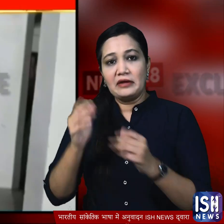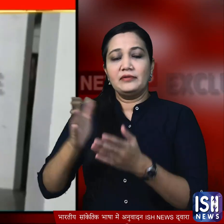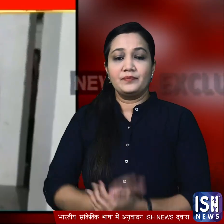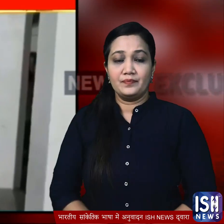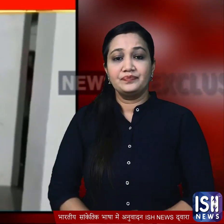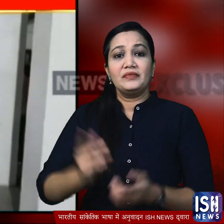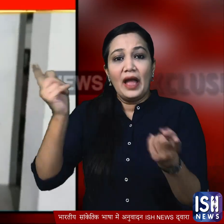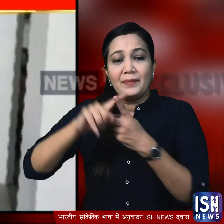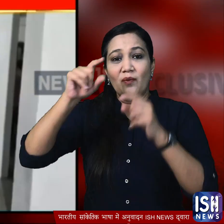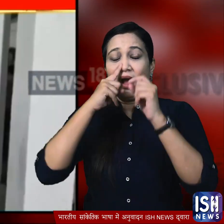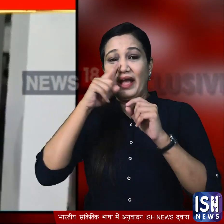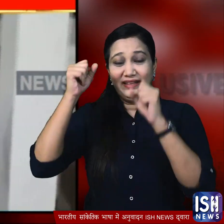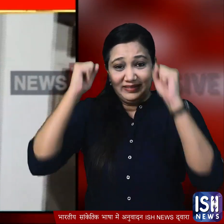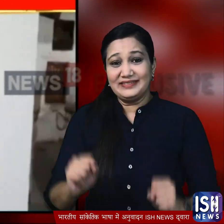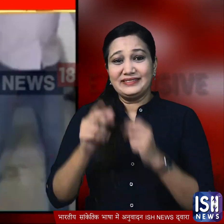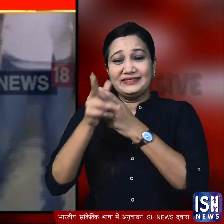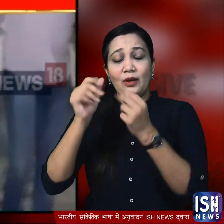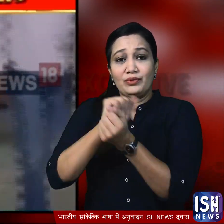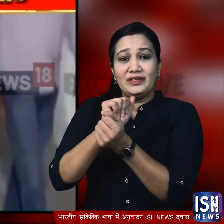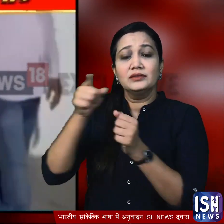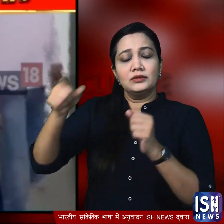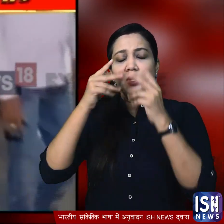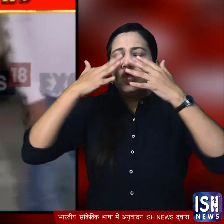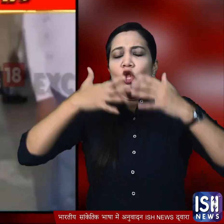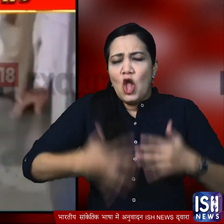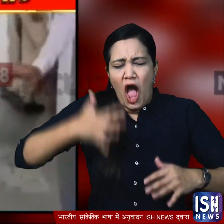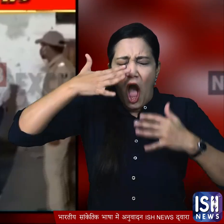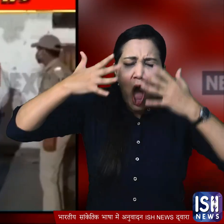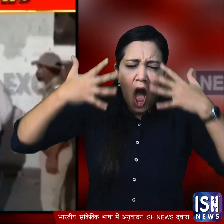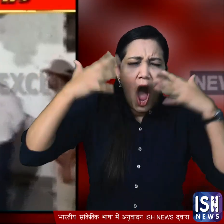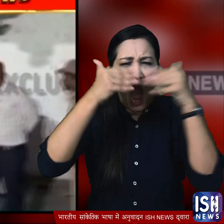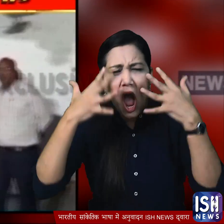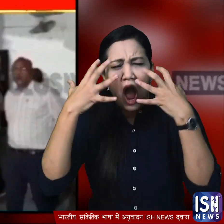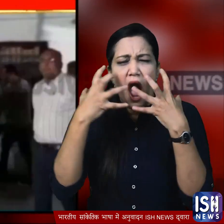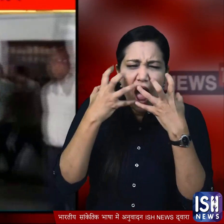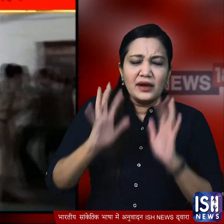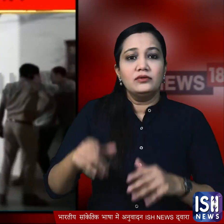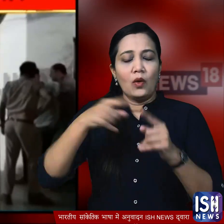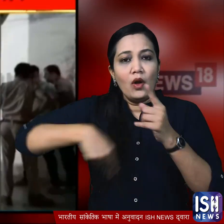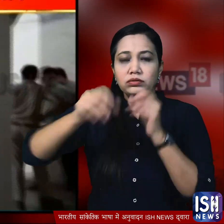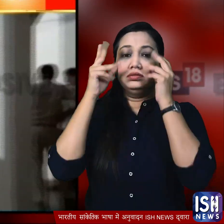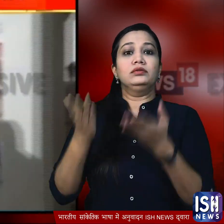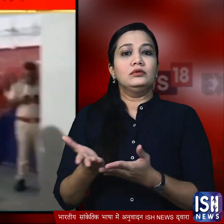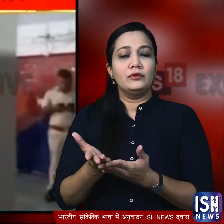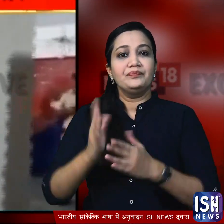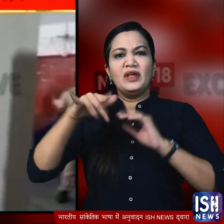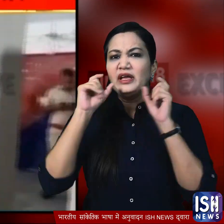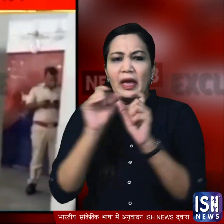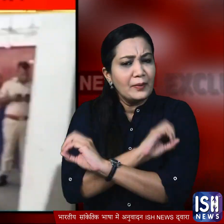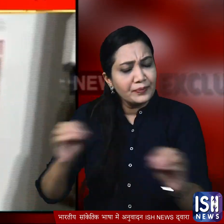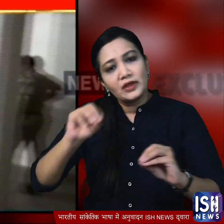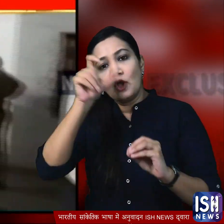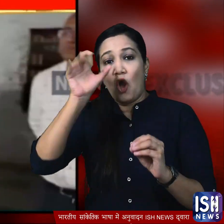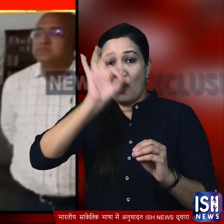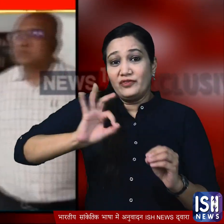आई। घटना के बाद कुर्सी पर बैठी वो सुरक्षा कर्मी दर्द से कराहती नजर आई। इस घटना ने प्रशासन की नींद उड़ा दी, जिसके बाद लापरवाही के